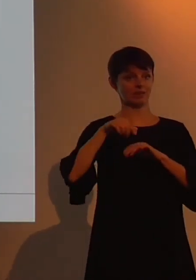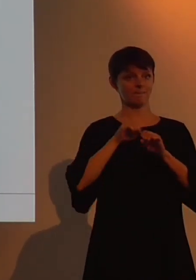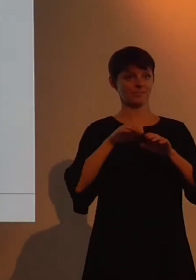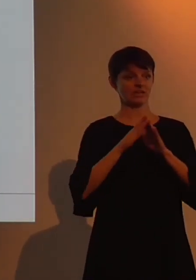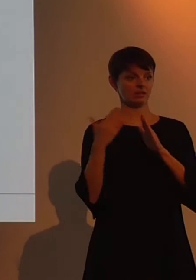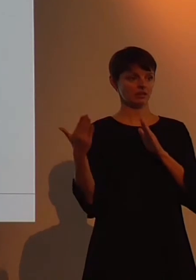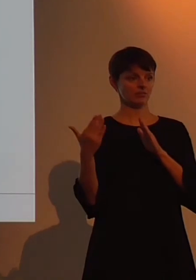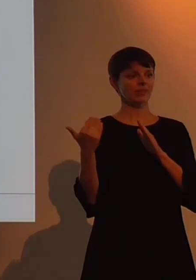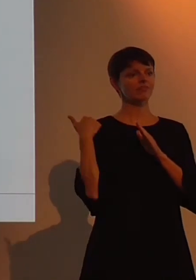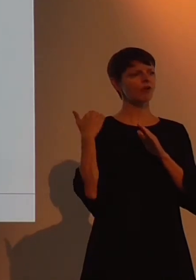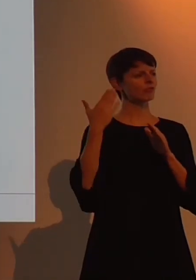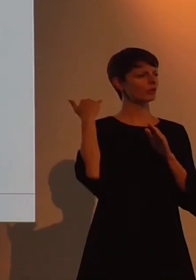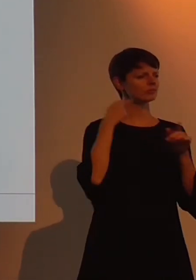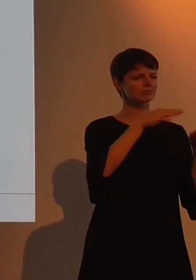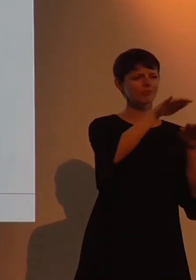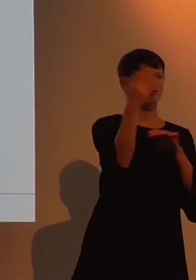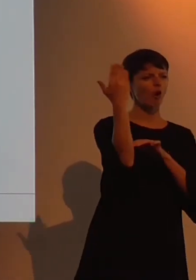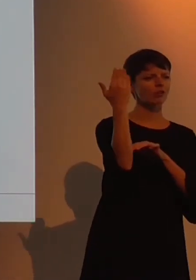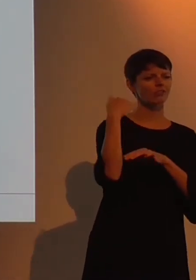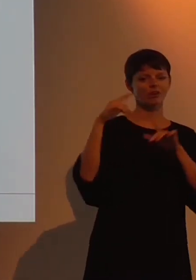öffentlich-rechtlichen, sondern kommen zu den